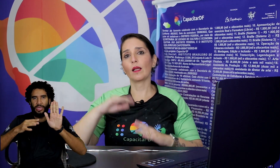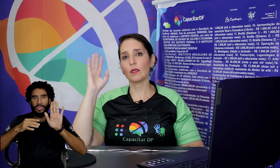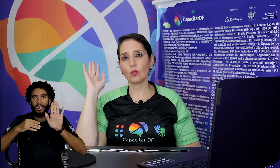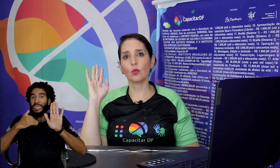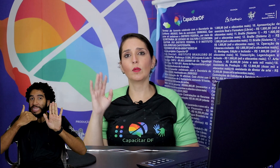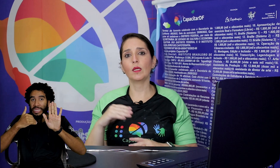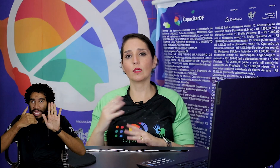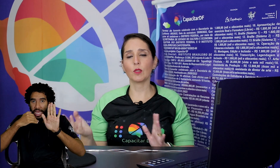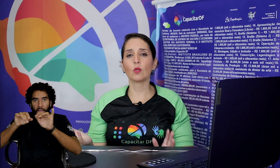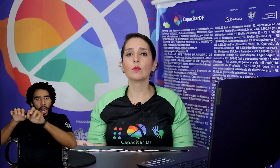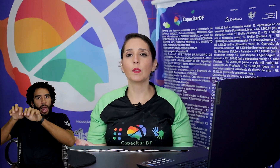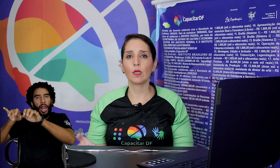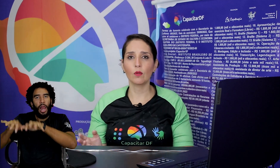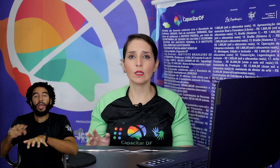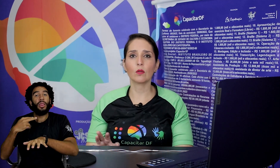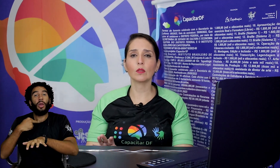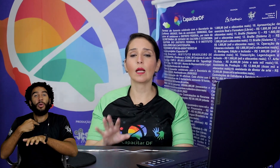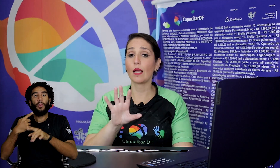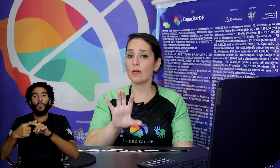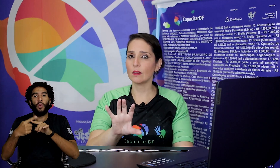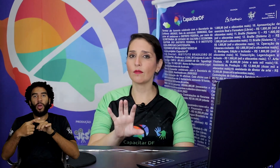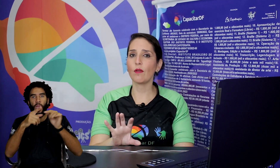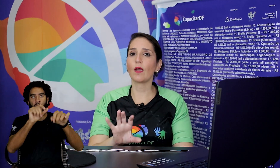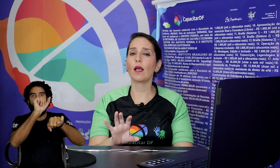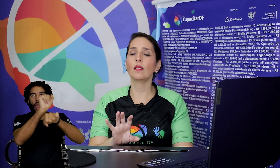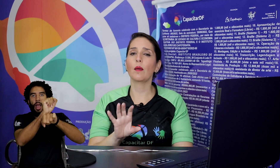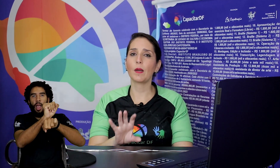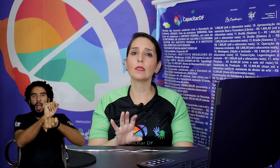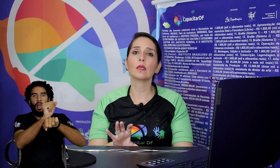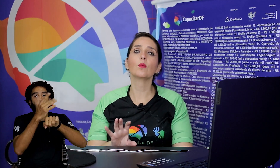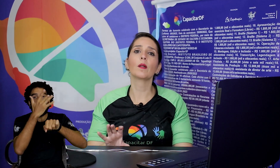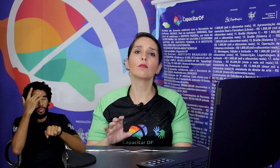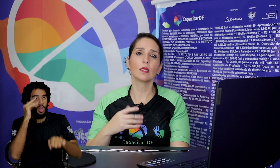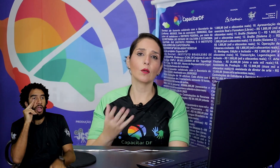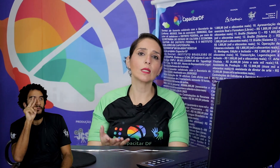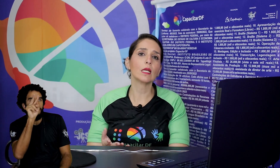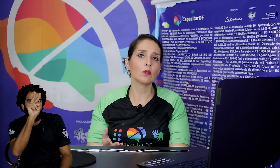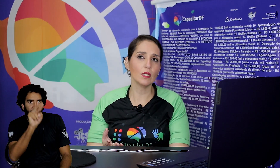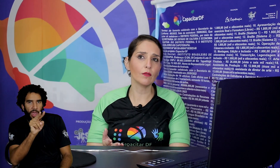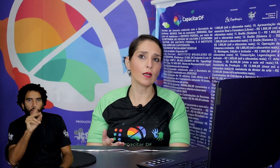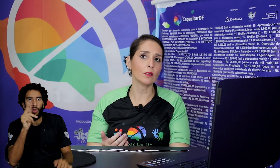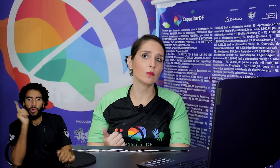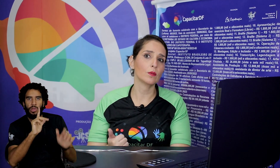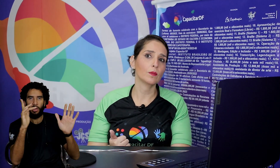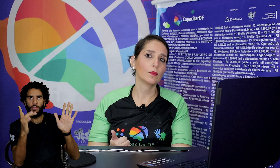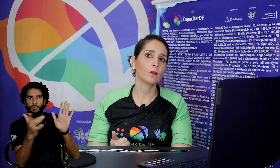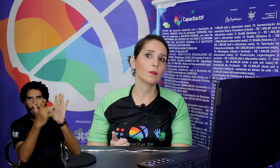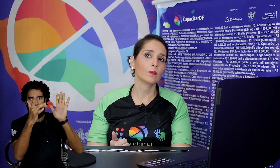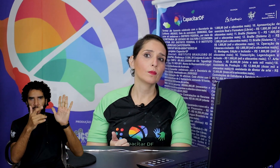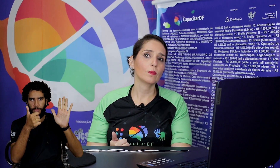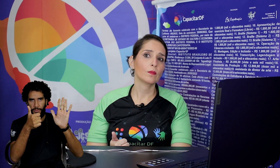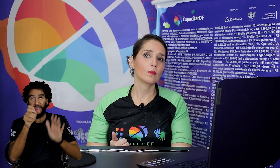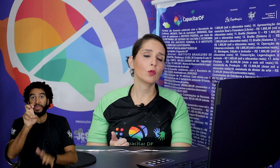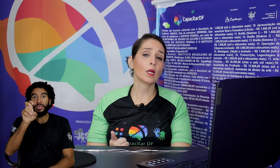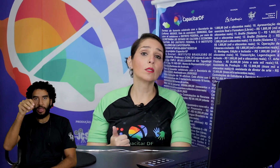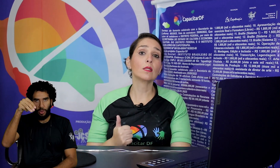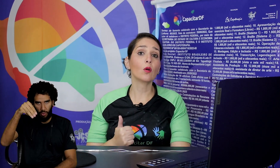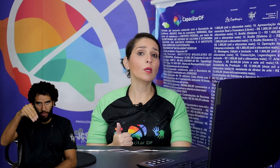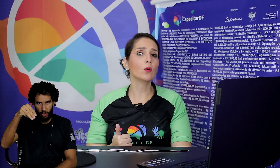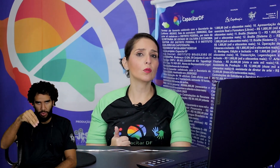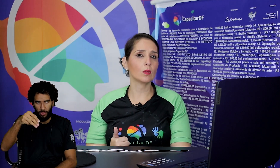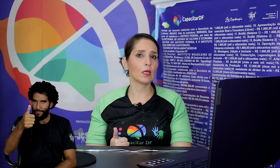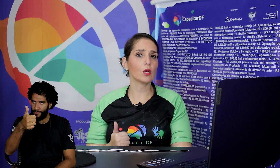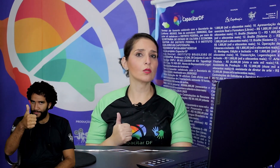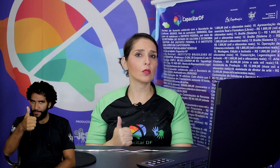evitar que ela suma e as pessoas percam esse contato. E a lista vai ficar ali aparecendo para você ter o acesso mais fácil. Durante